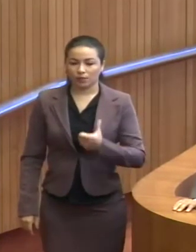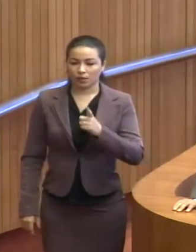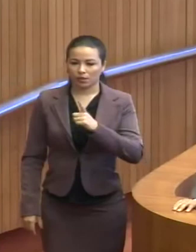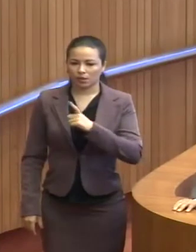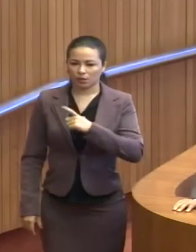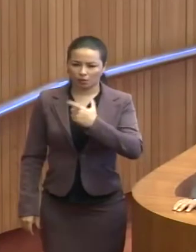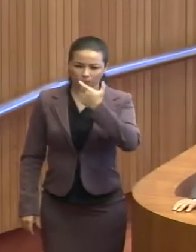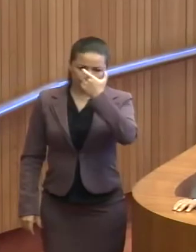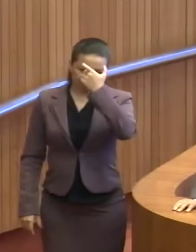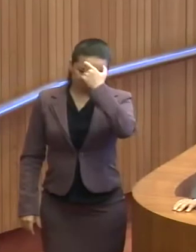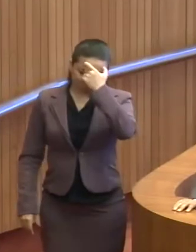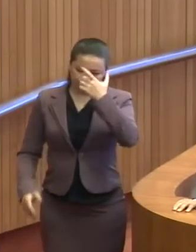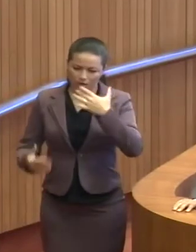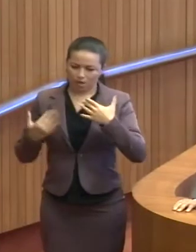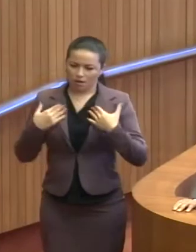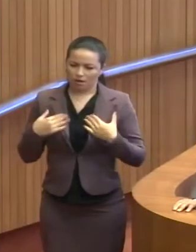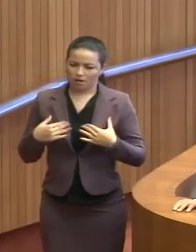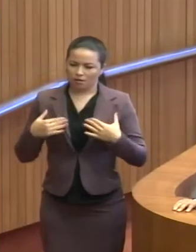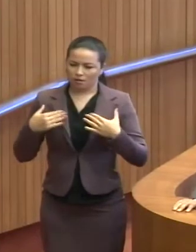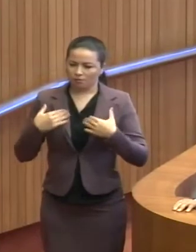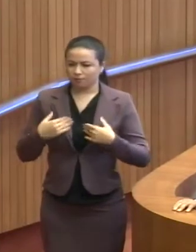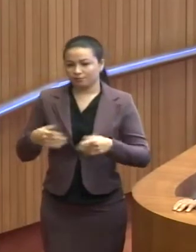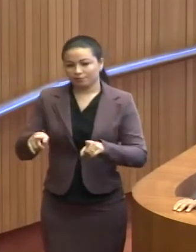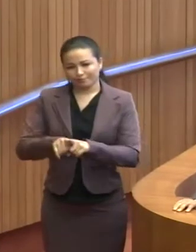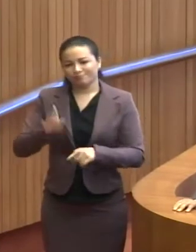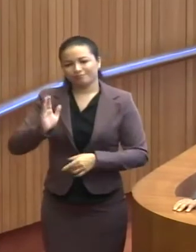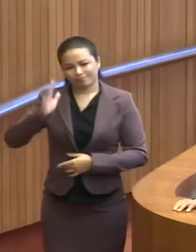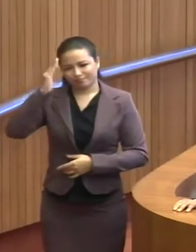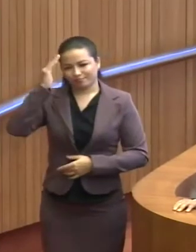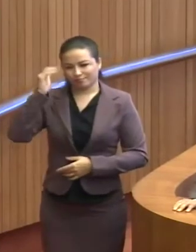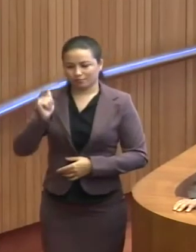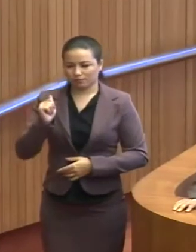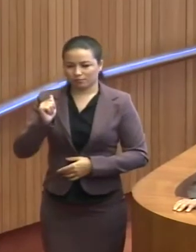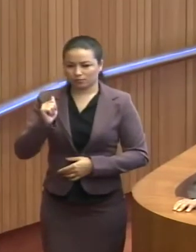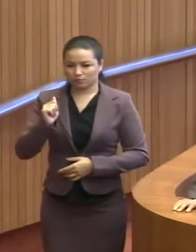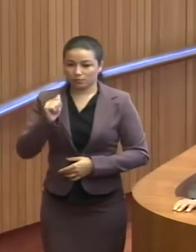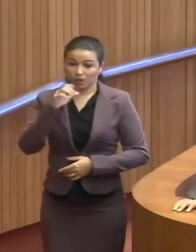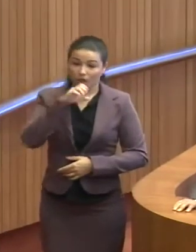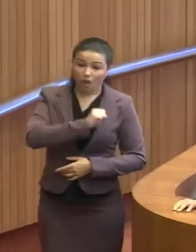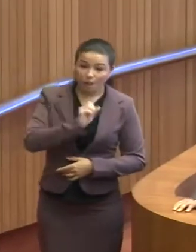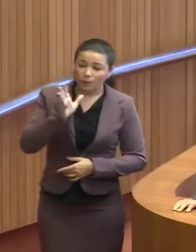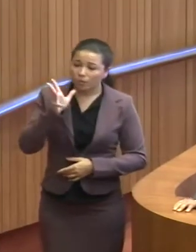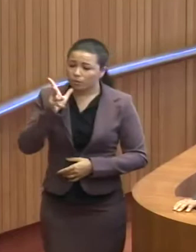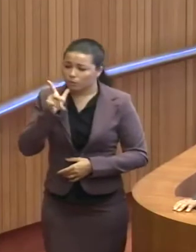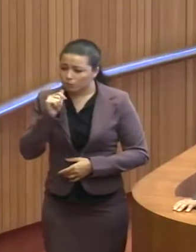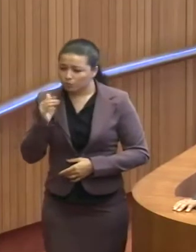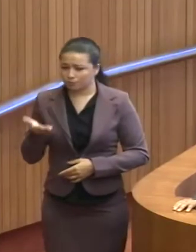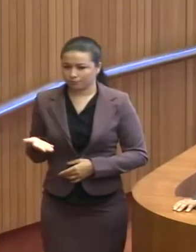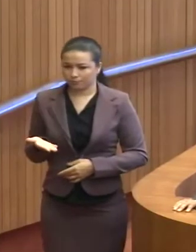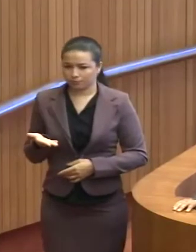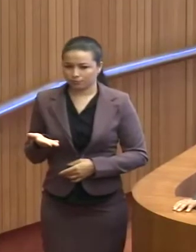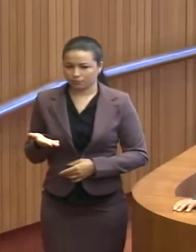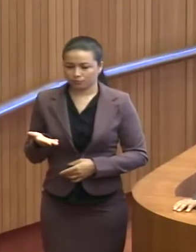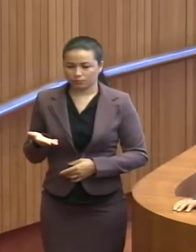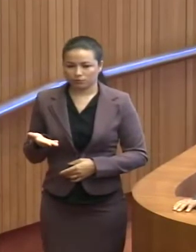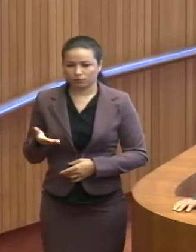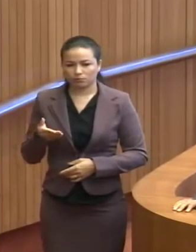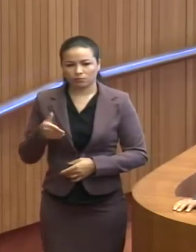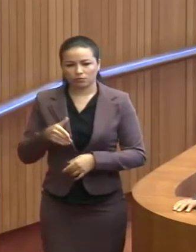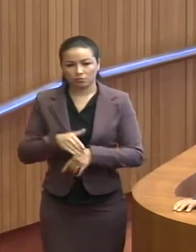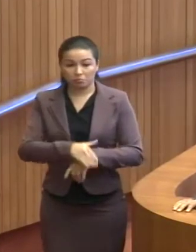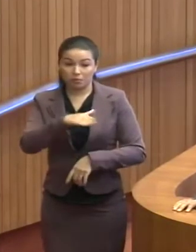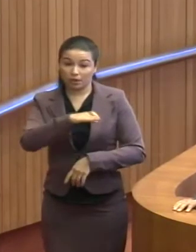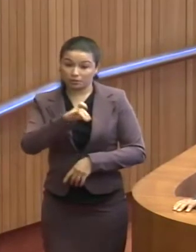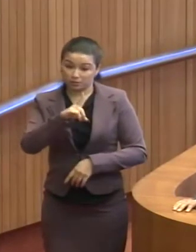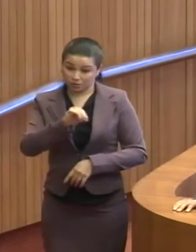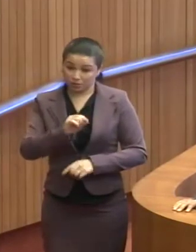tenho a minha consciência tranquila e sabia que mais cedo ou mais tarde, e foi muito